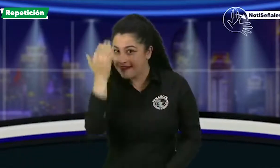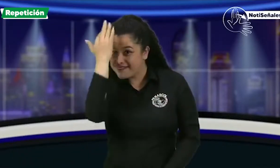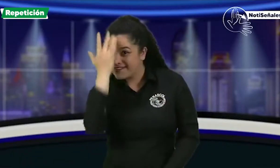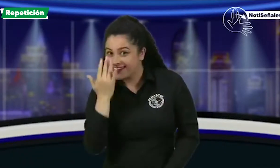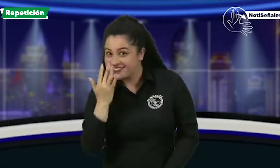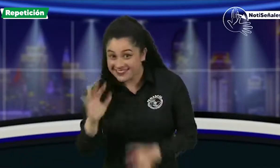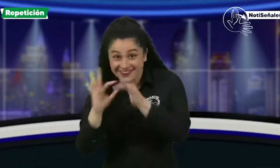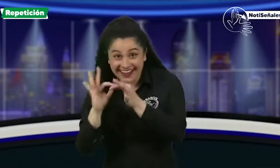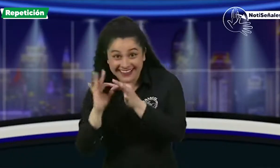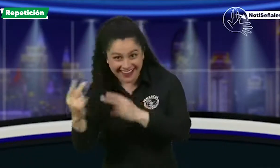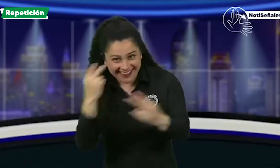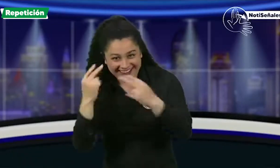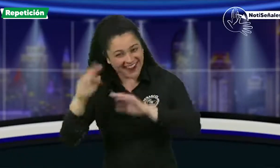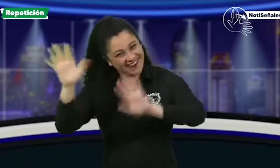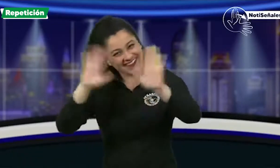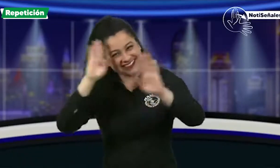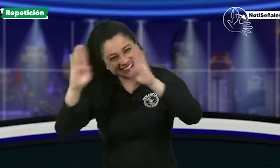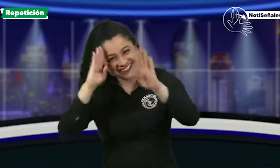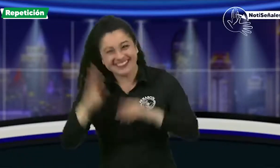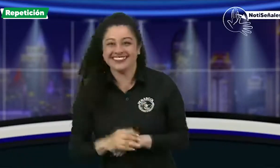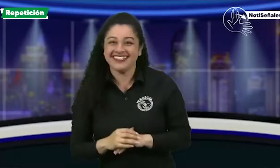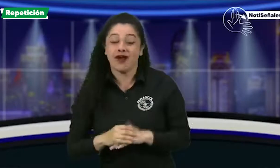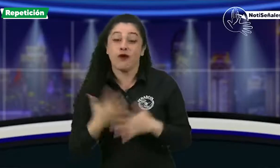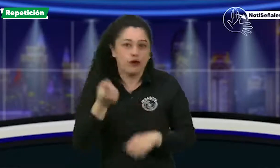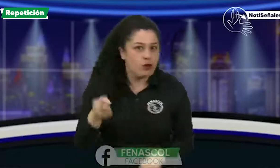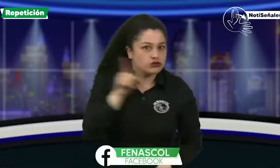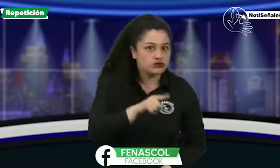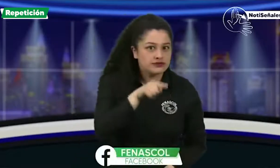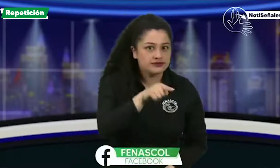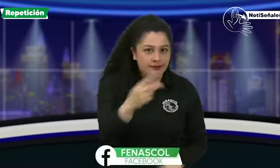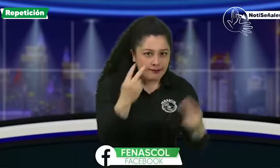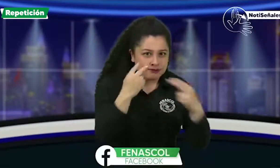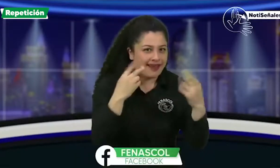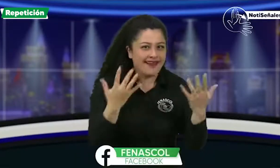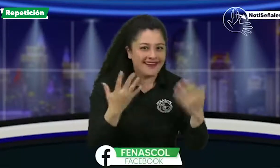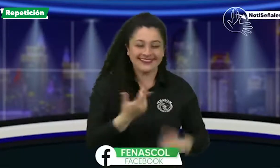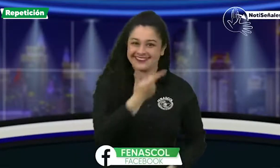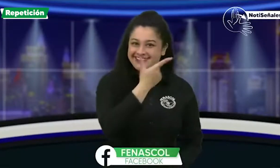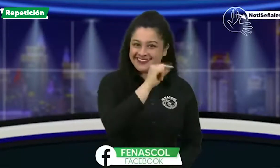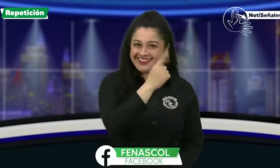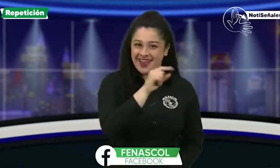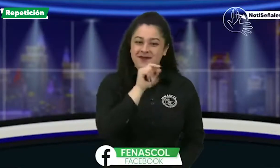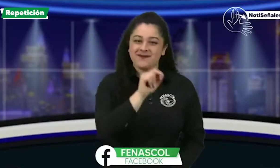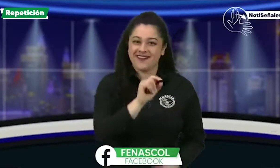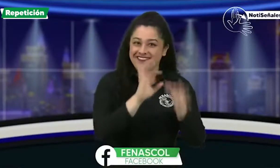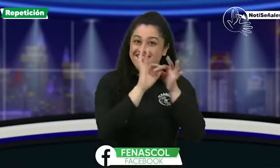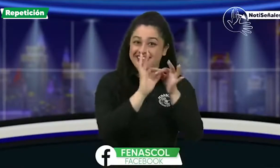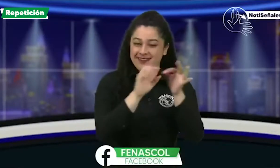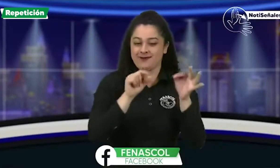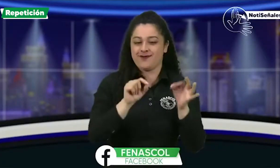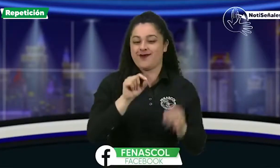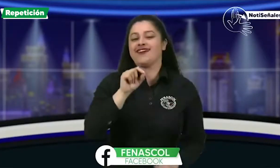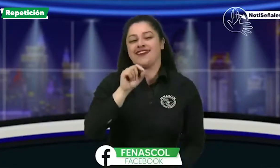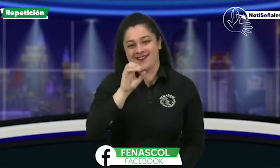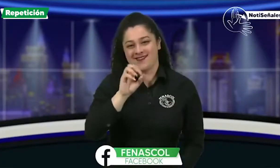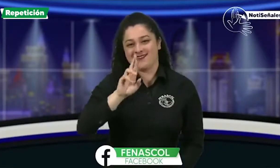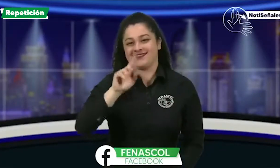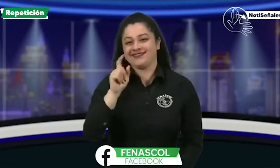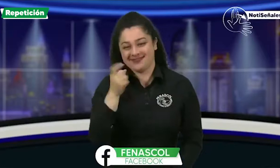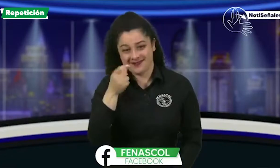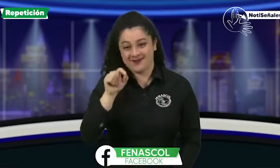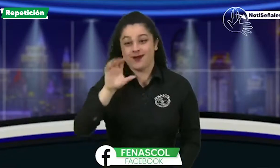nos ven desde diferentes lugares del Facebook de Fenascol. Muy buenas tardes y también los que nos ven por la siena del vivo de Fenascol